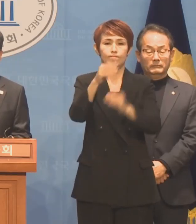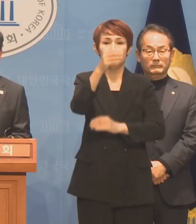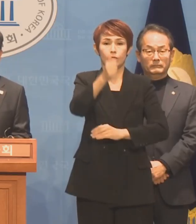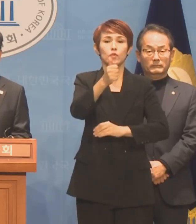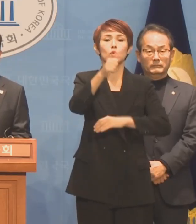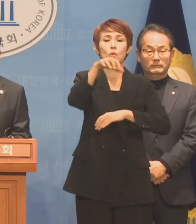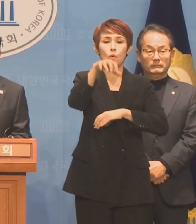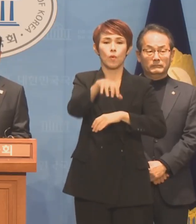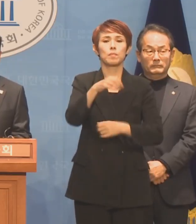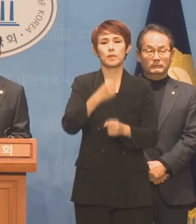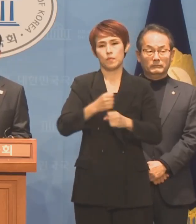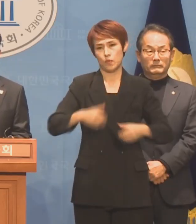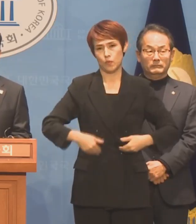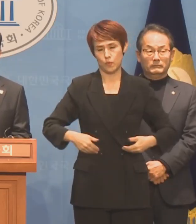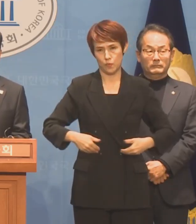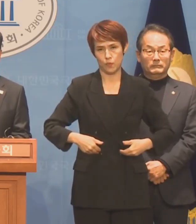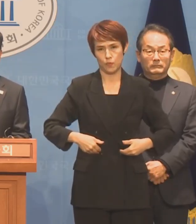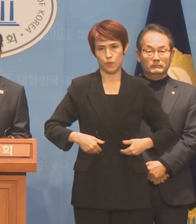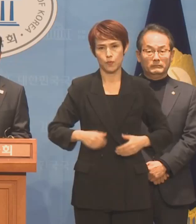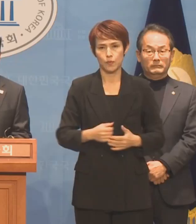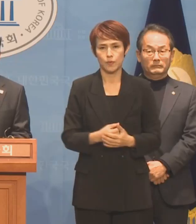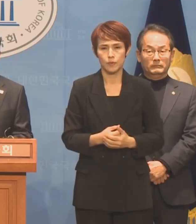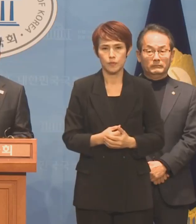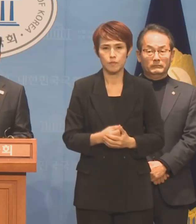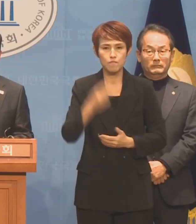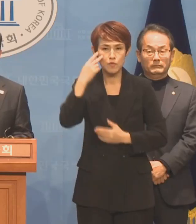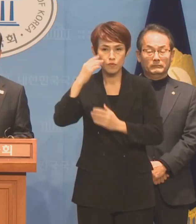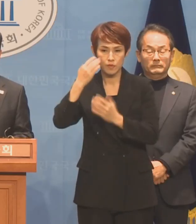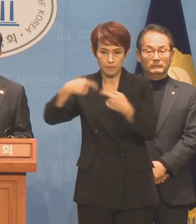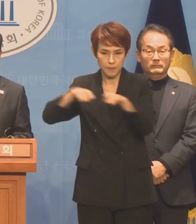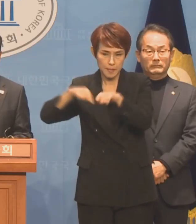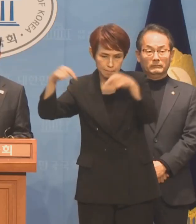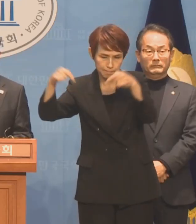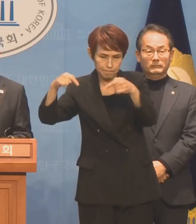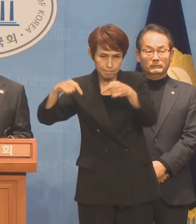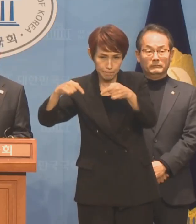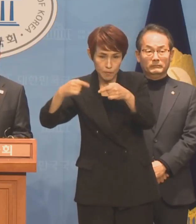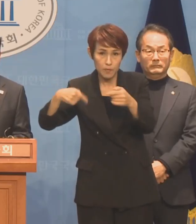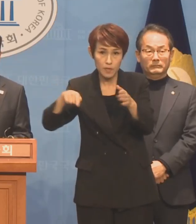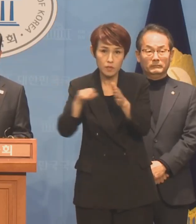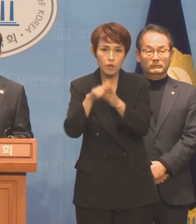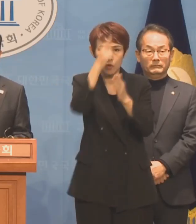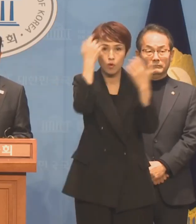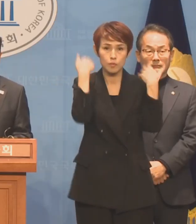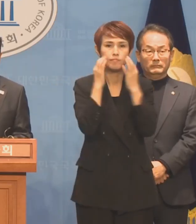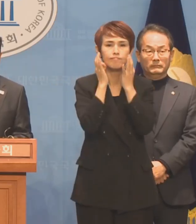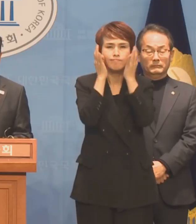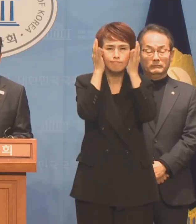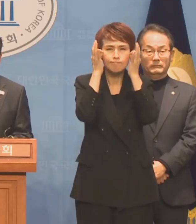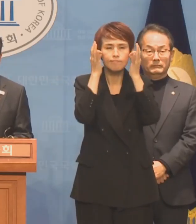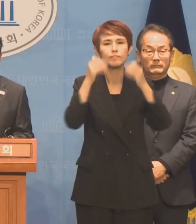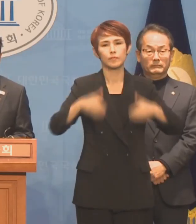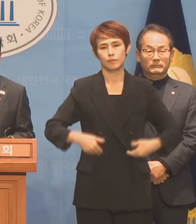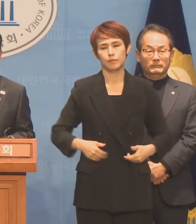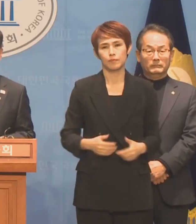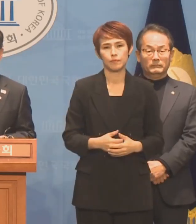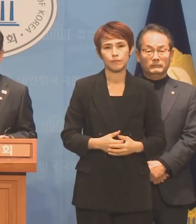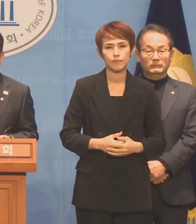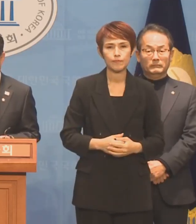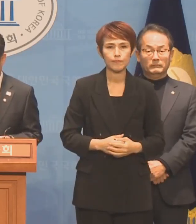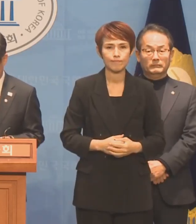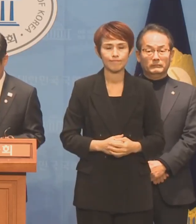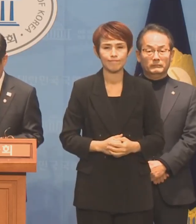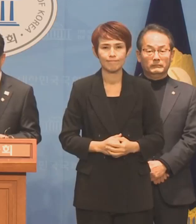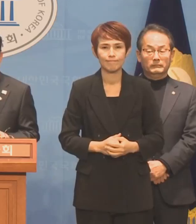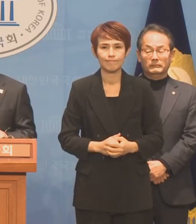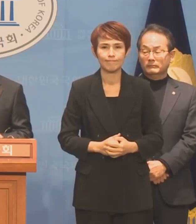신속히 구축하고 패키지 D를 만드는 데 정부는 총력을 다해야 할 것입니다.